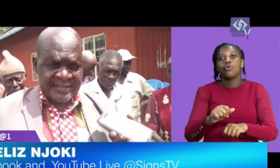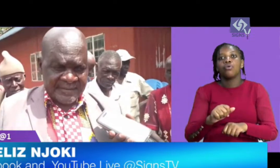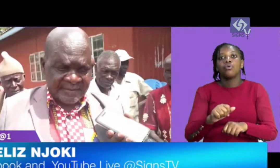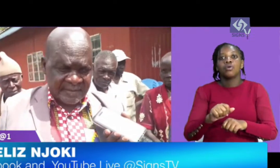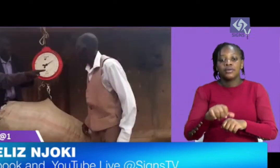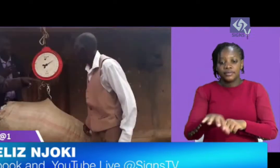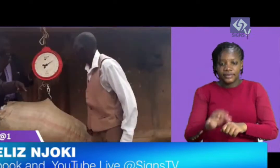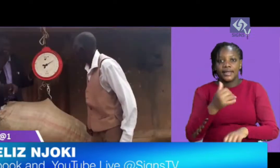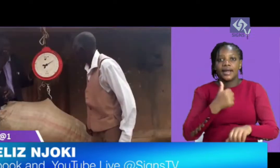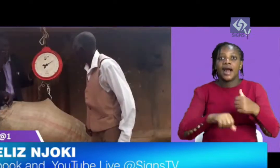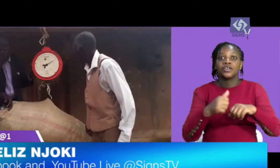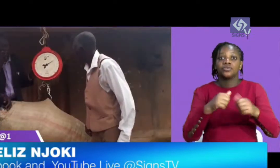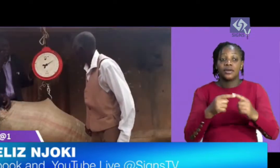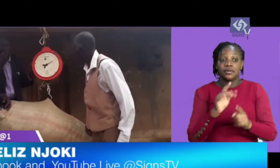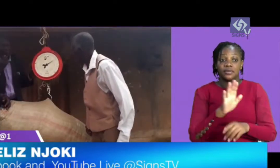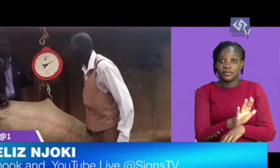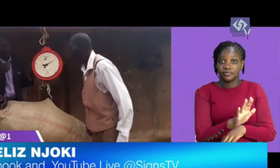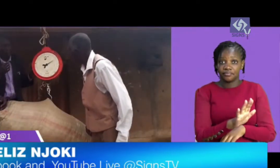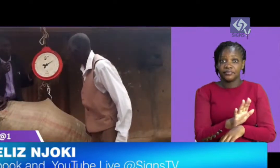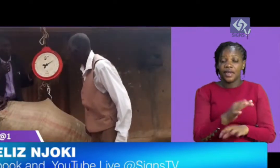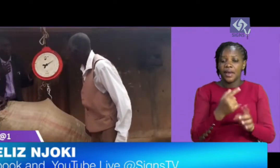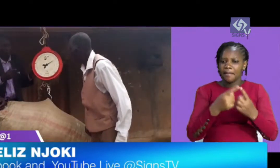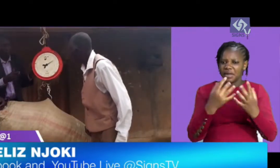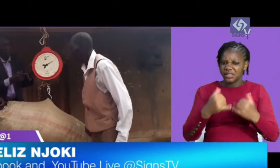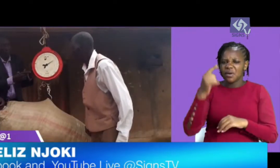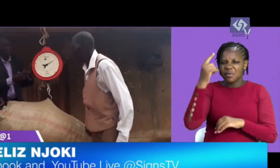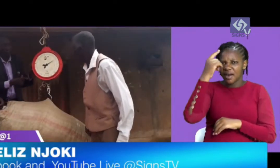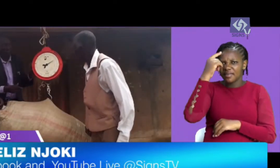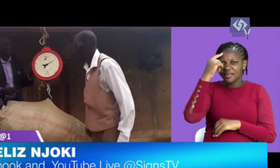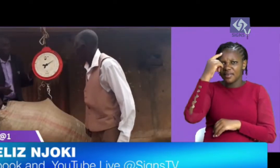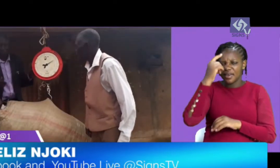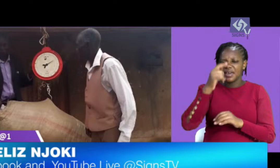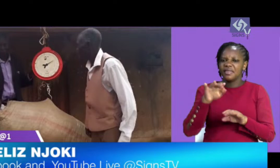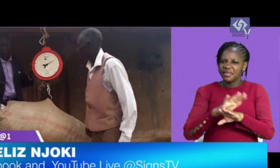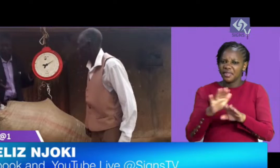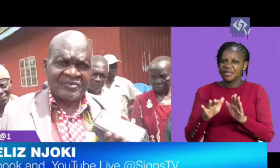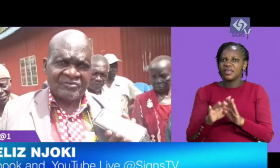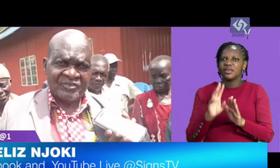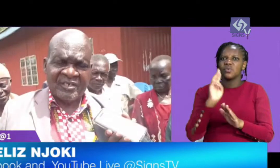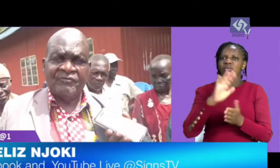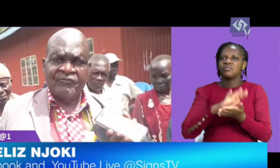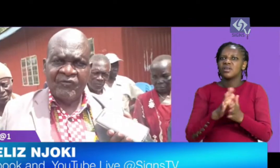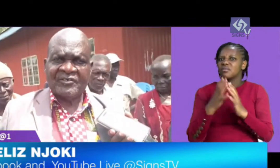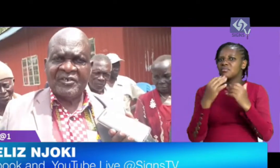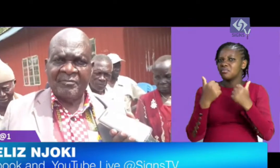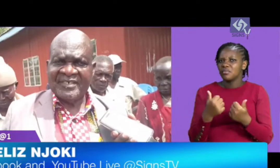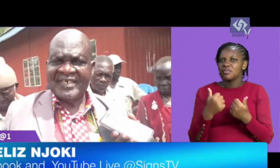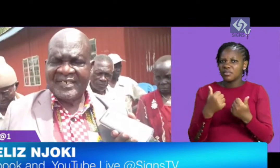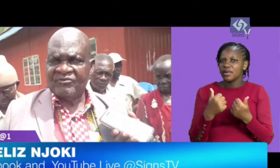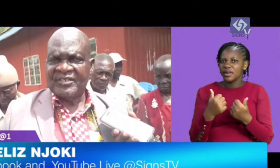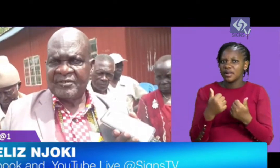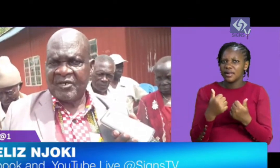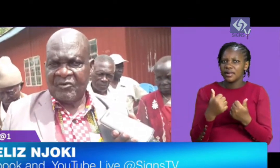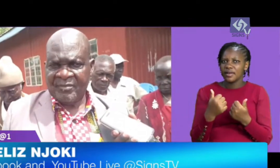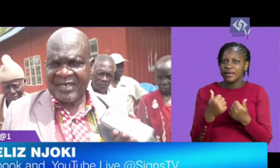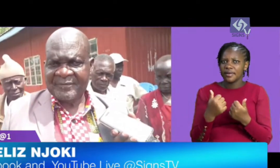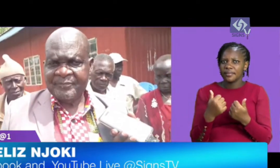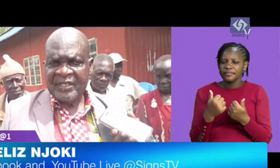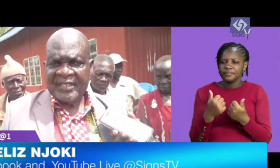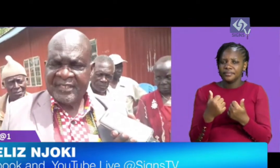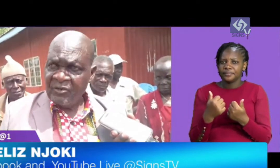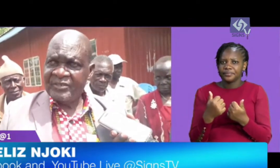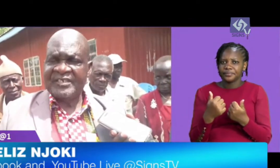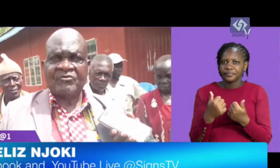sasa hii nafikiria kwamba kama weather itakuwa mzuri, kujina mvua tena ambayo inaendelea kunyesha mara kwa